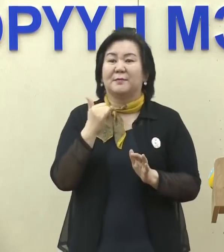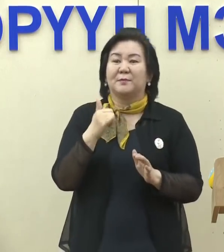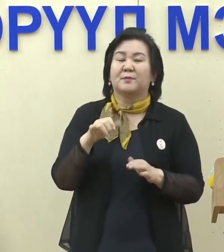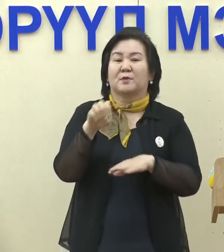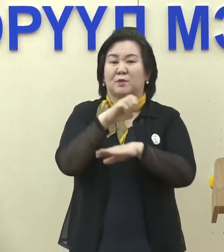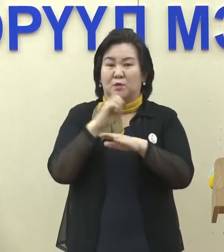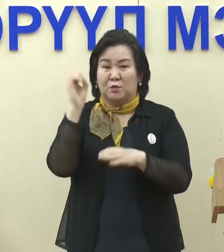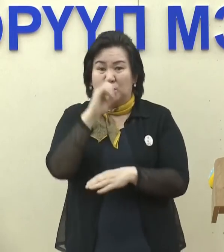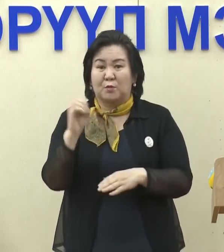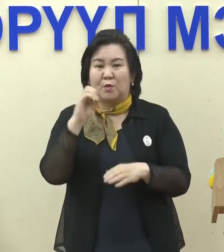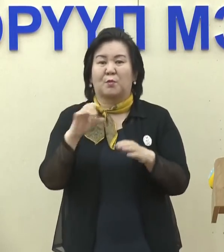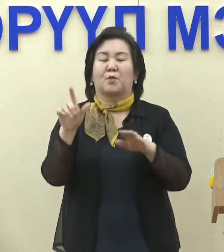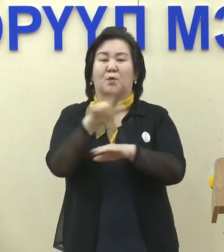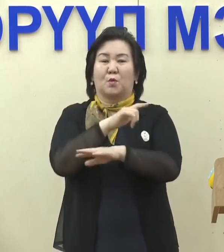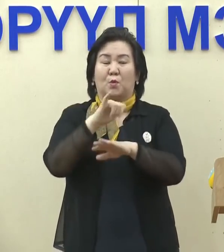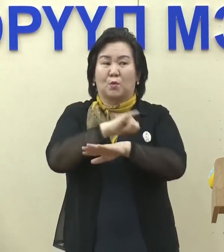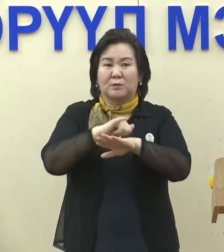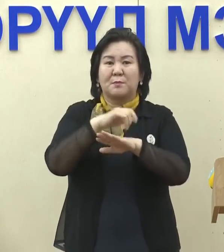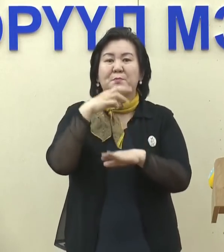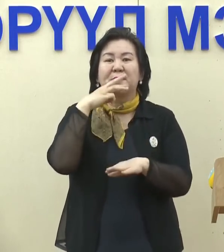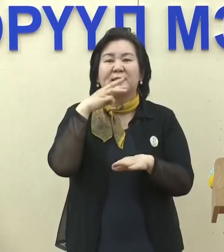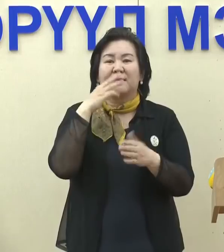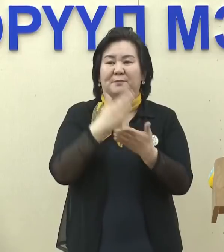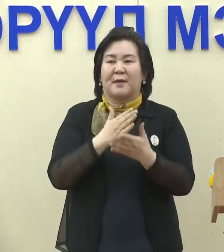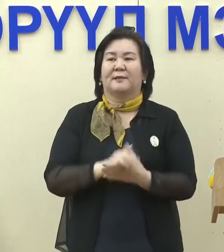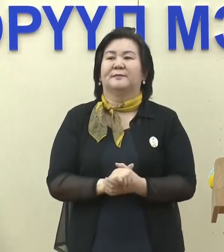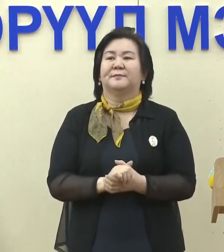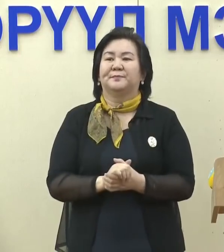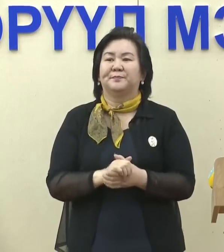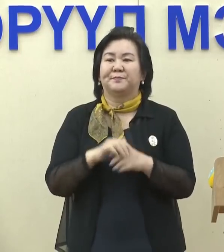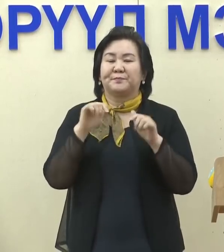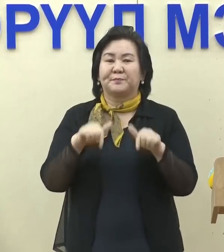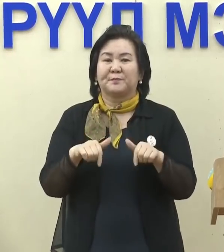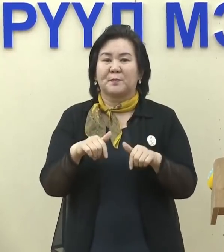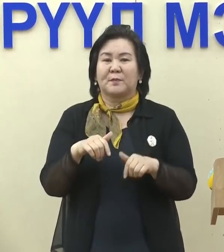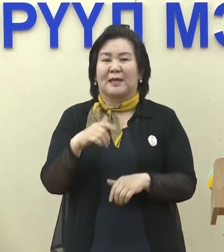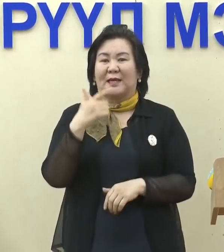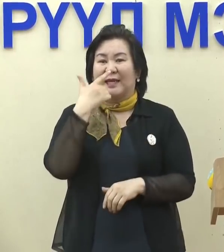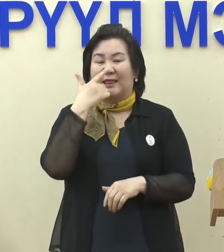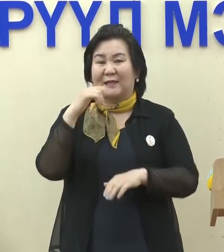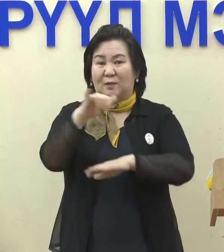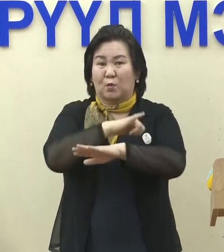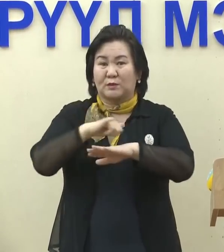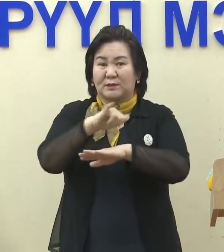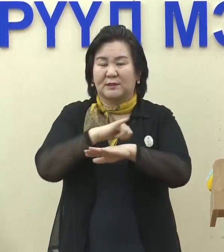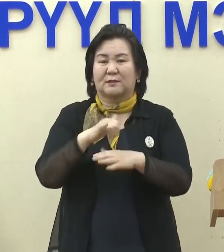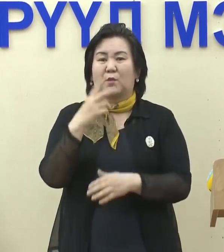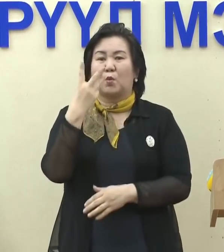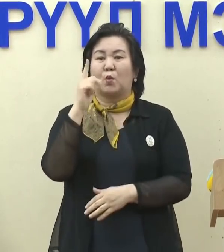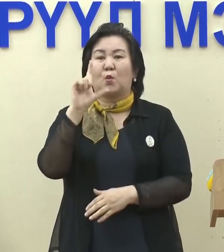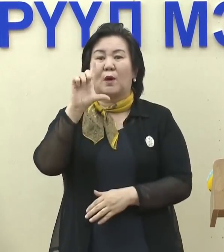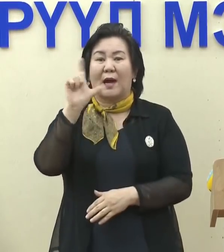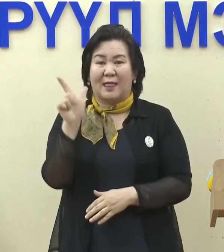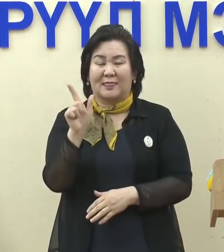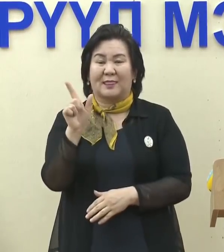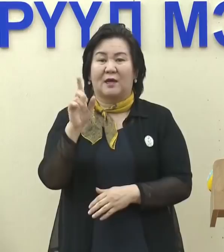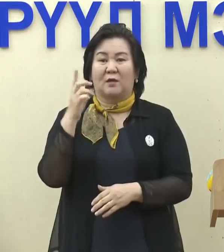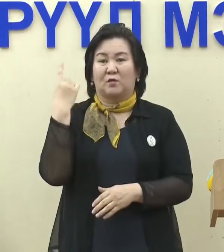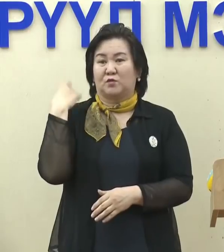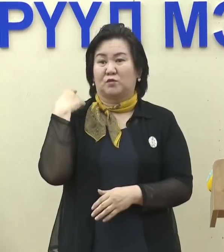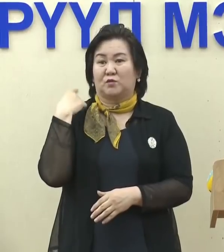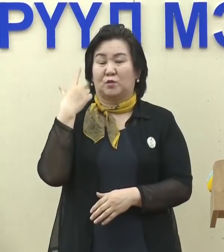бол гадаадын иргэдэд мэдээлсэн одоо байна. За харин бол бүгд найрамд Хятад ард улсын Ухаан хотод бол 3 дахь өдөр